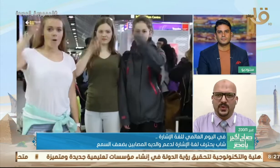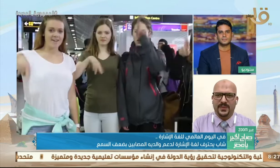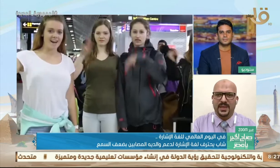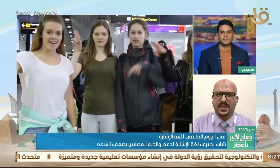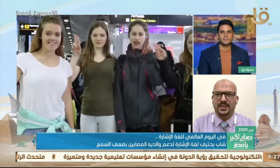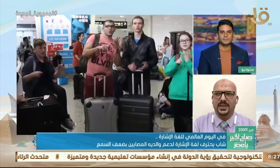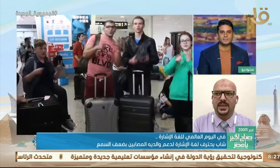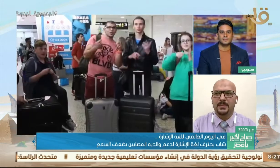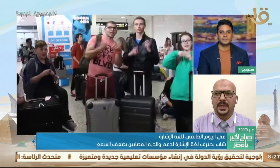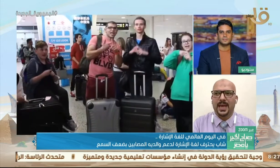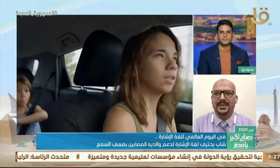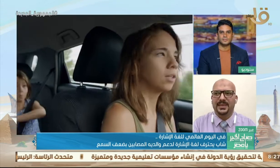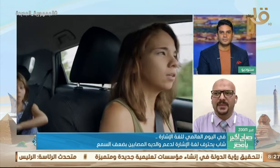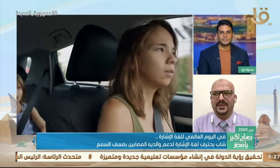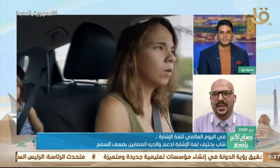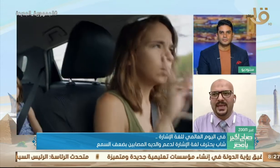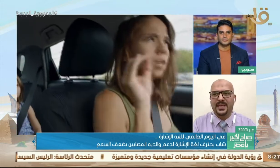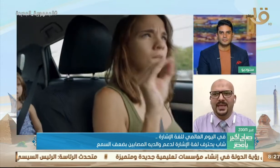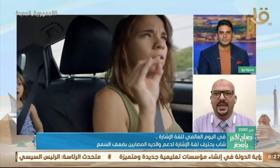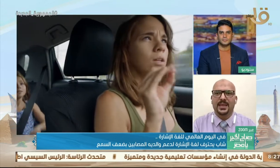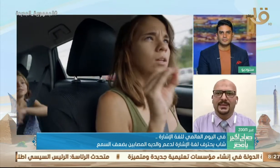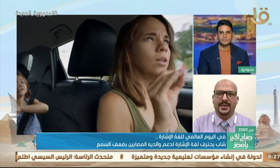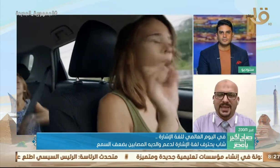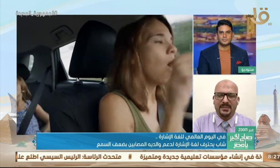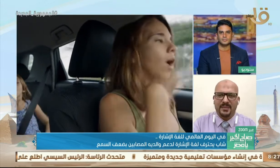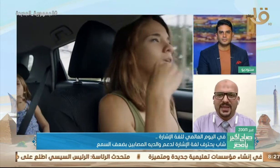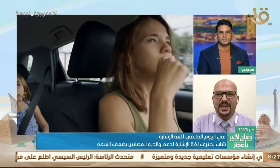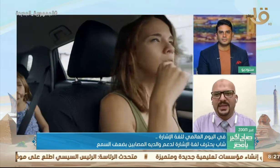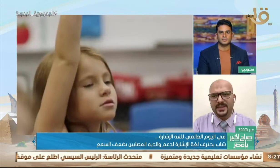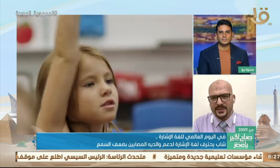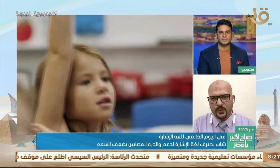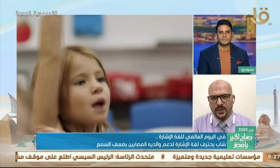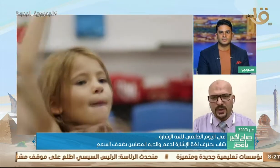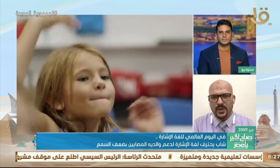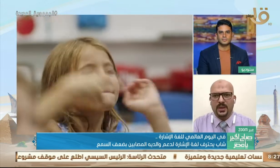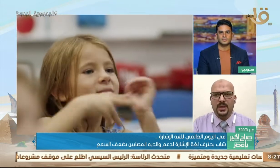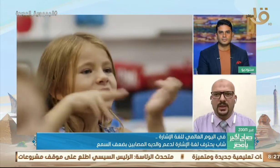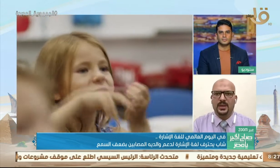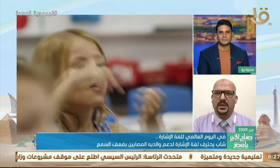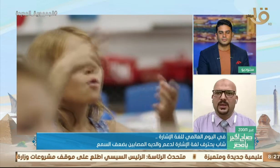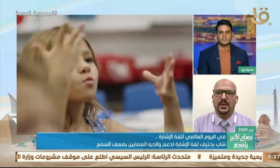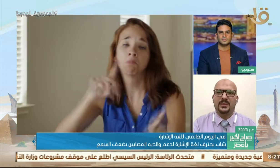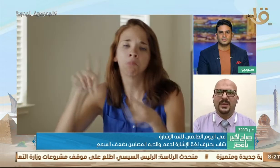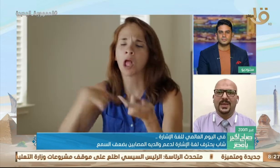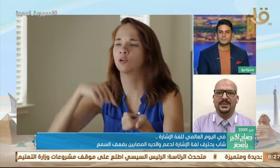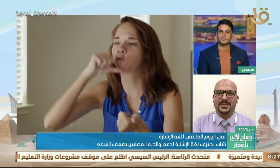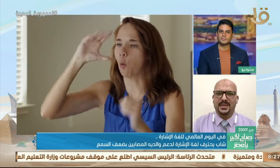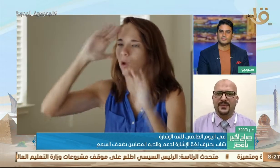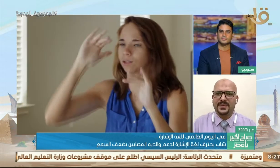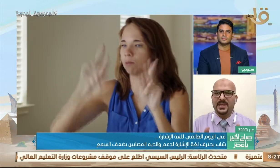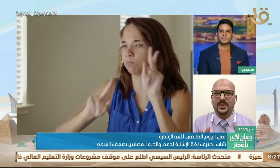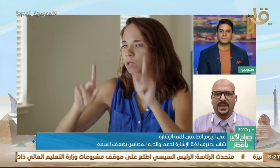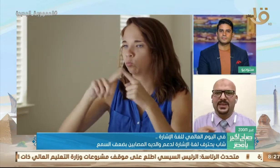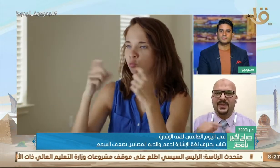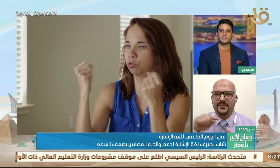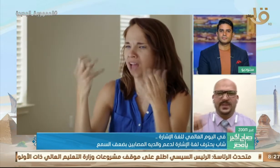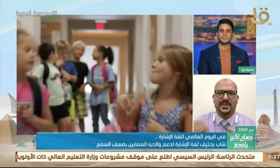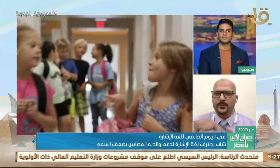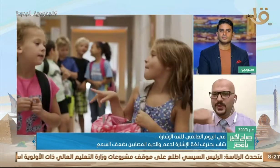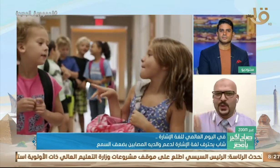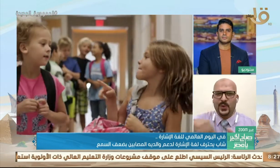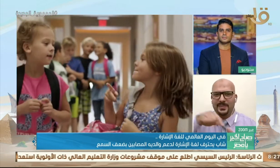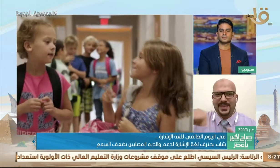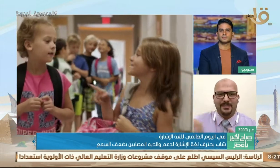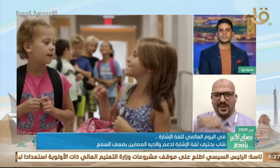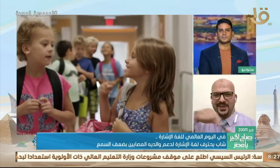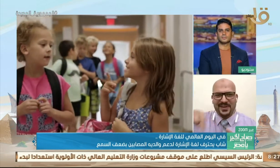فجت بالصدفة إن أنا حد محتاج ترجمة من خلال التليفون. طبعا ساعتها في ذلك الوقت كان في